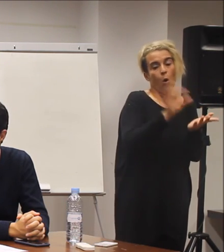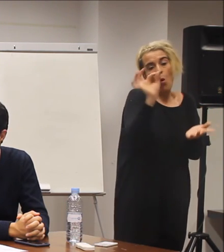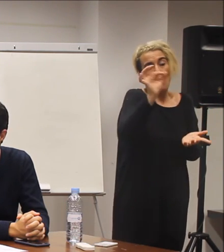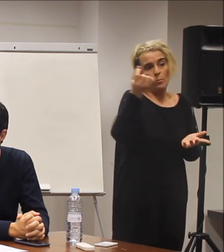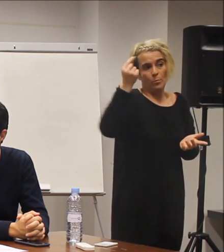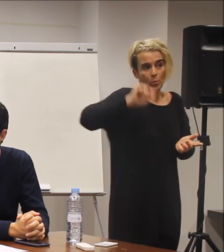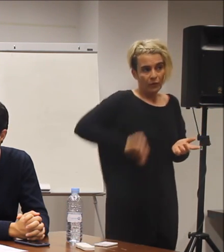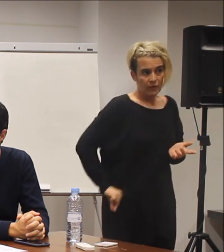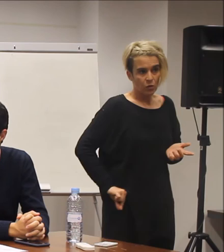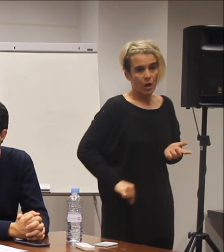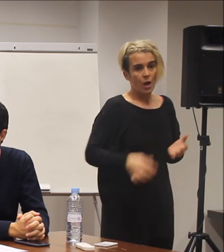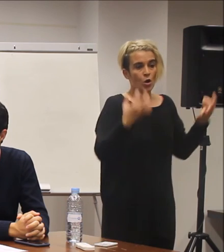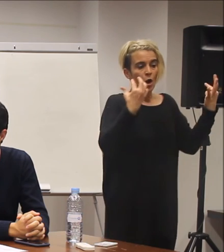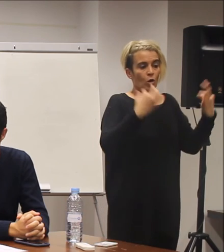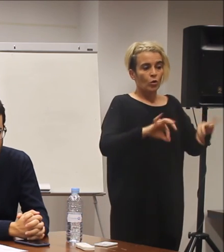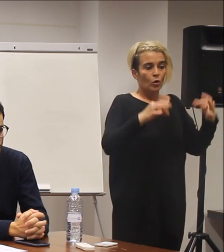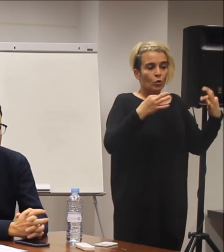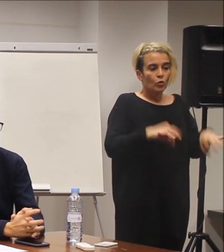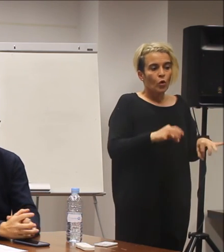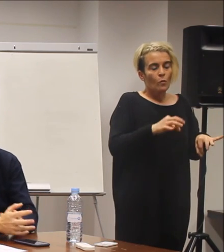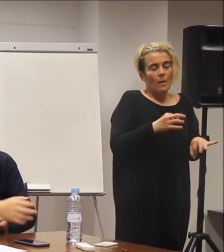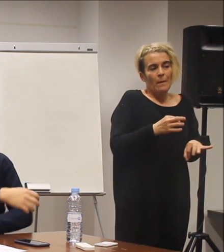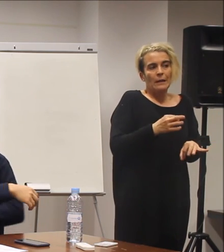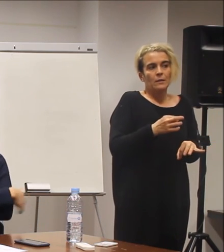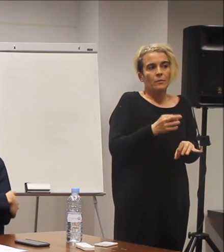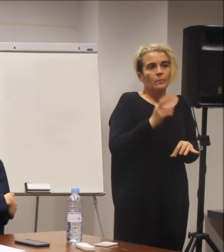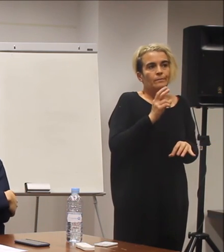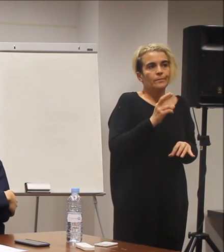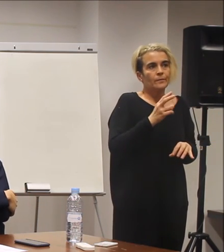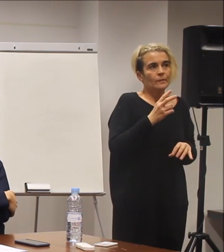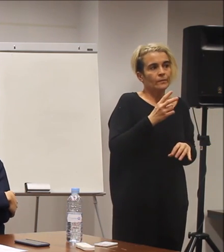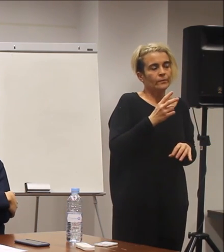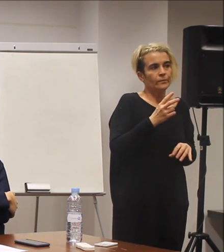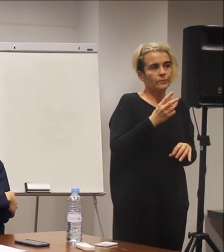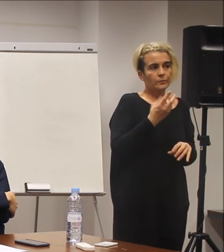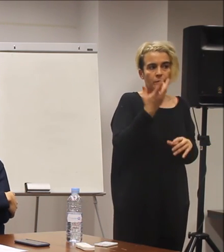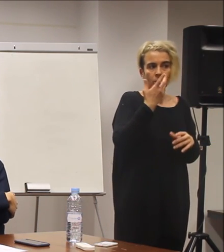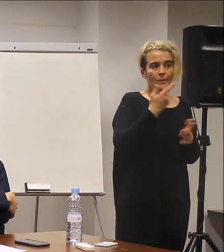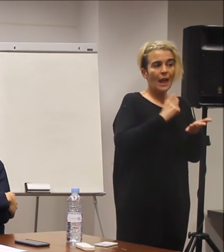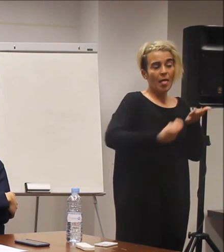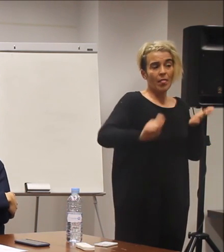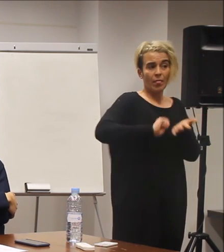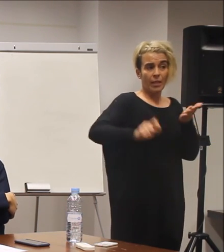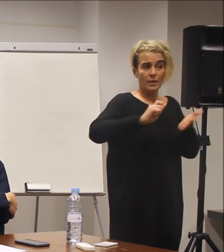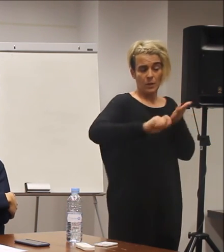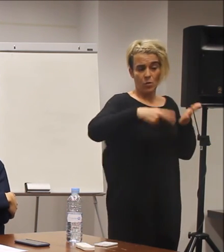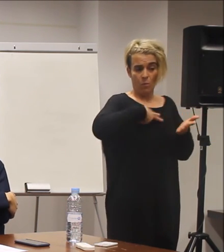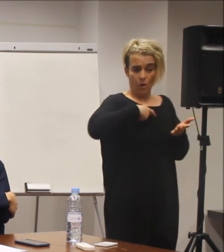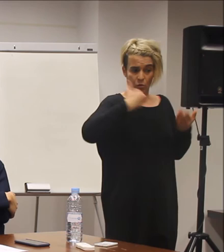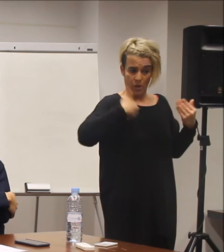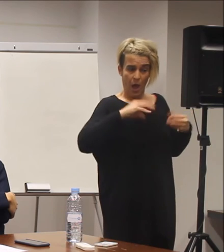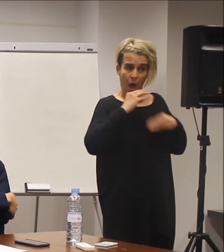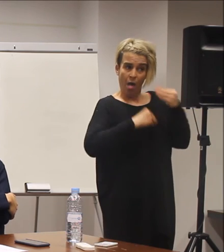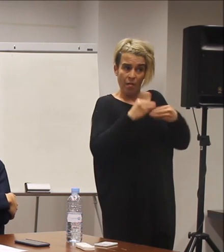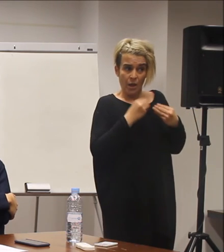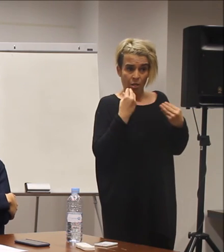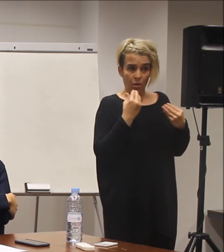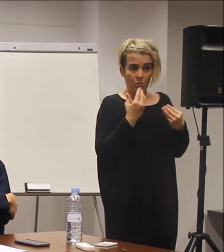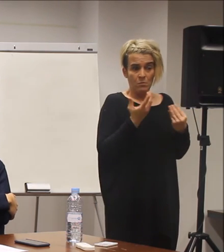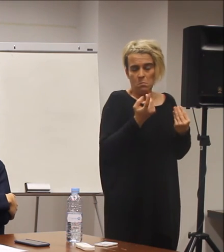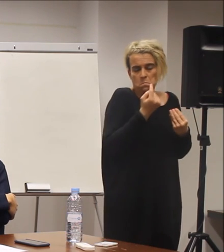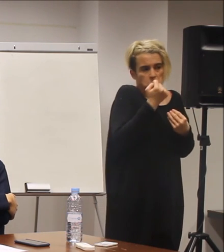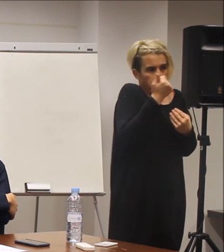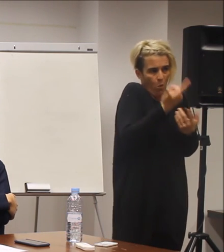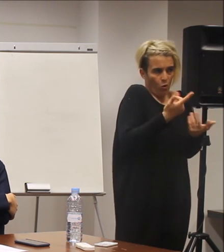profesional, generalmente, para que veáis cómo están funcionando un poco los despachos de abogados en este caso, por muy